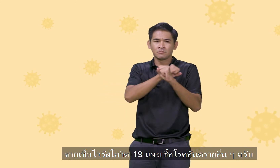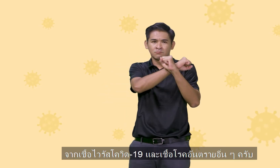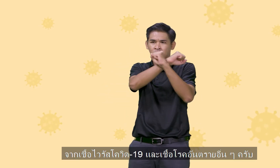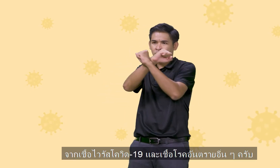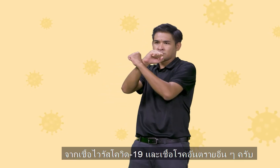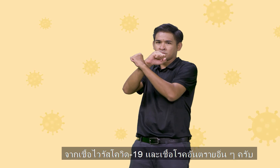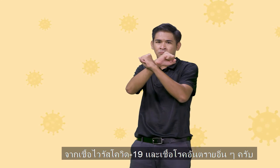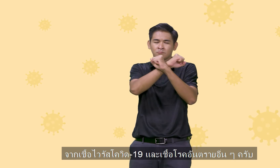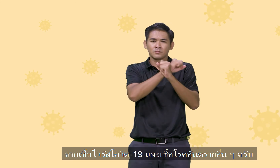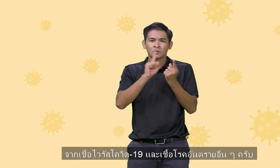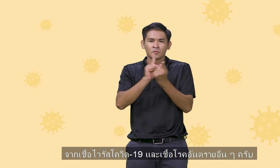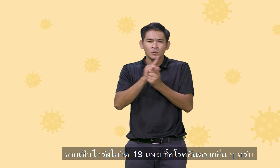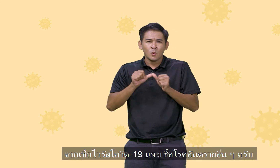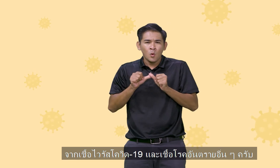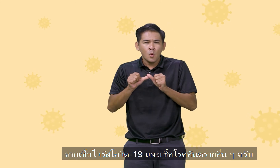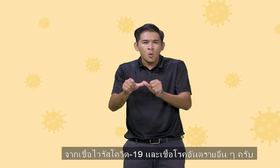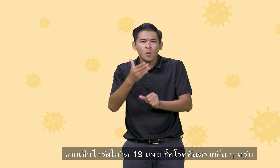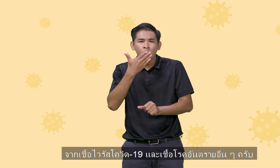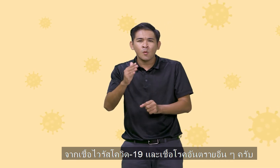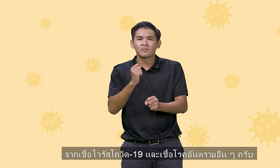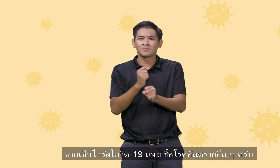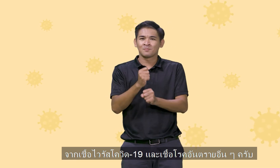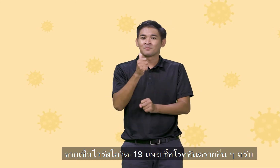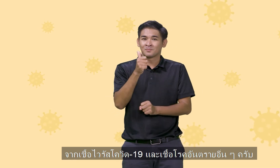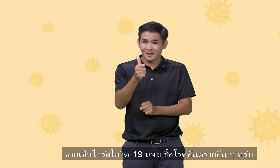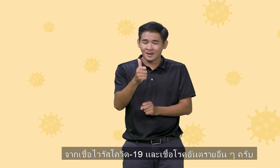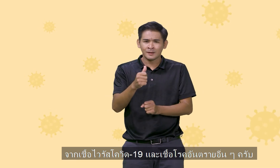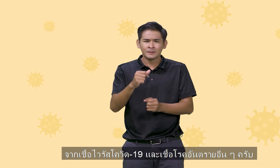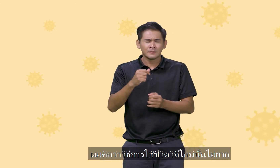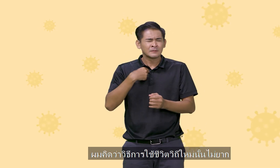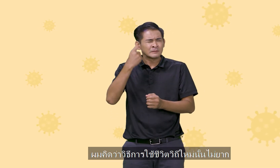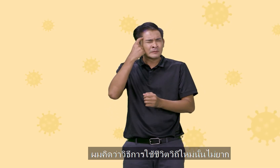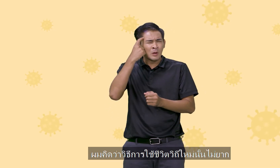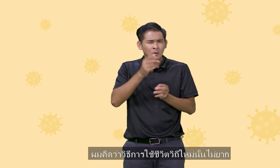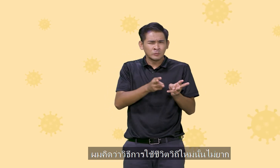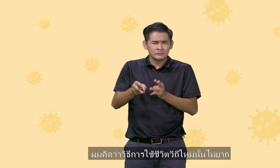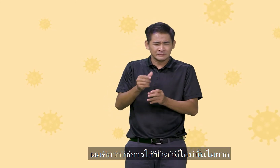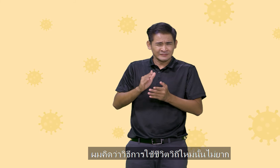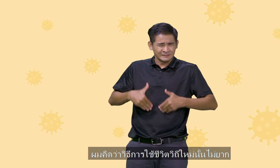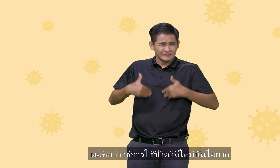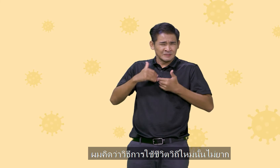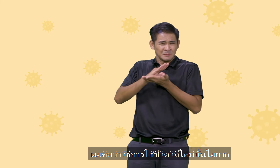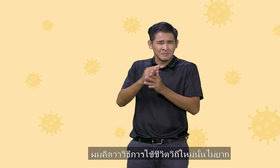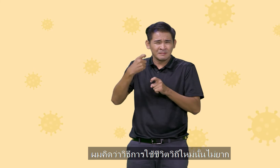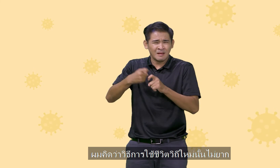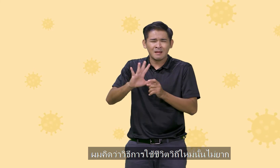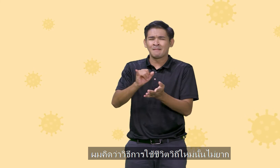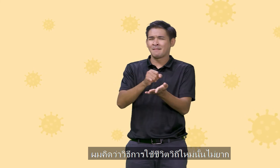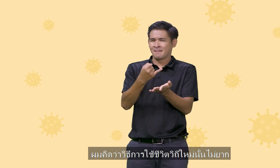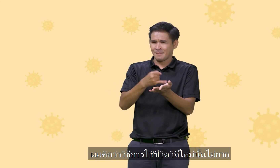ไวรัสโควิด-19 และเชื้อโรคอันตรายอื่นๆครับผมคิดว่าวิธีการใช้ชีวิตวิถีใหม่นั้นไม่ยากเพียง